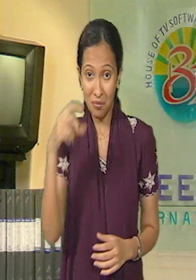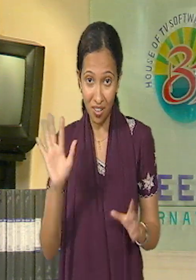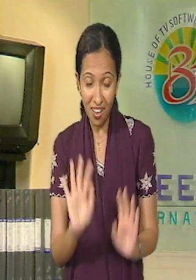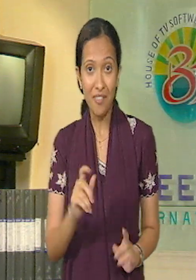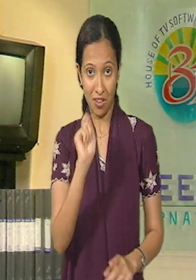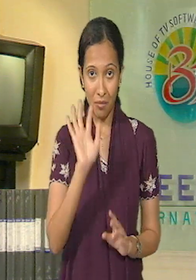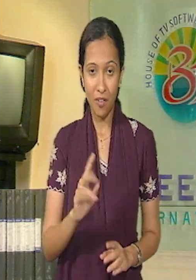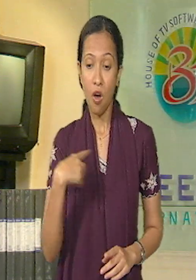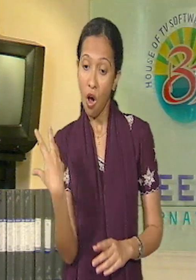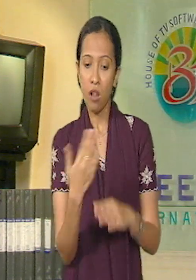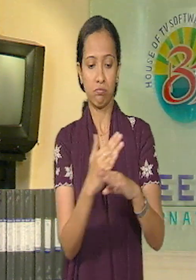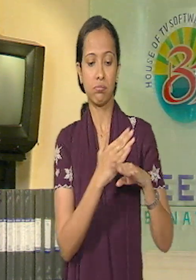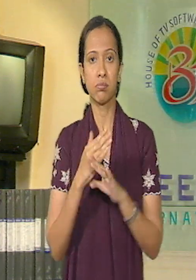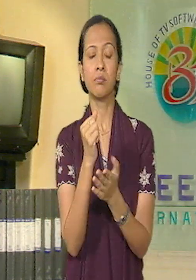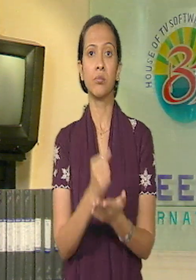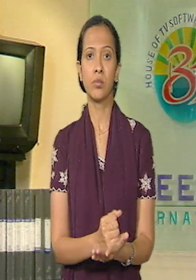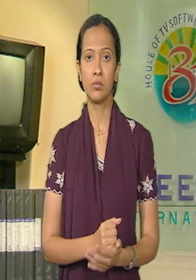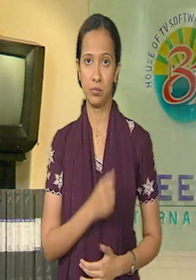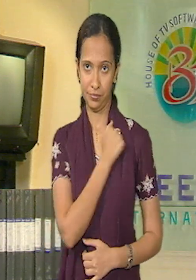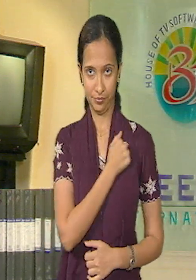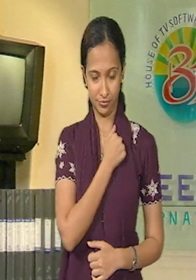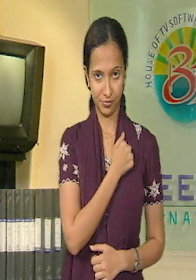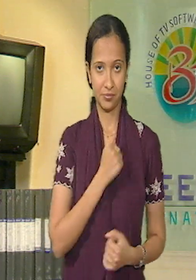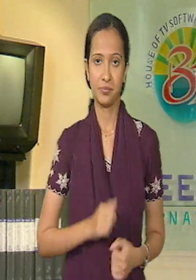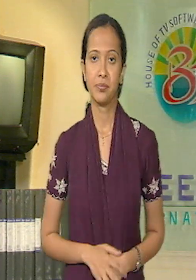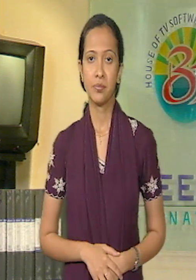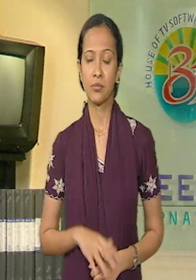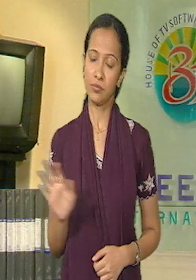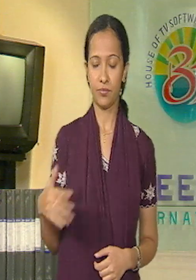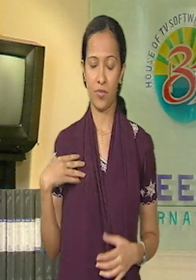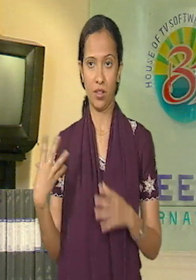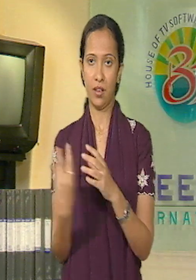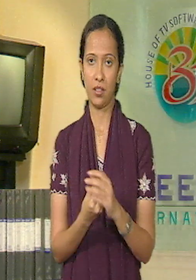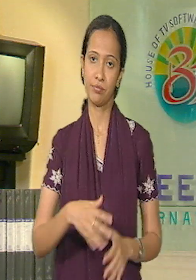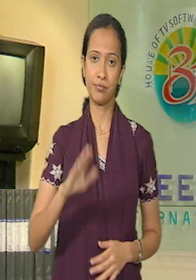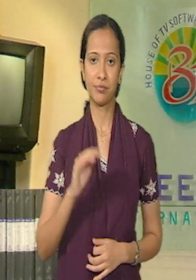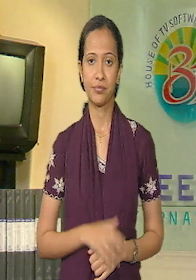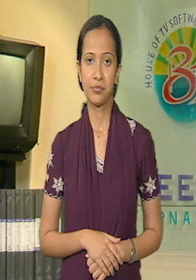रहे हो तो सबको अपना हाथ बटाना चाहिए। सॉरी शक्तिमान, चल।